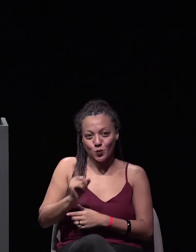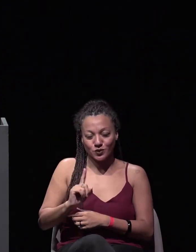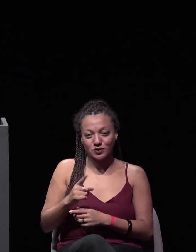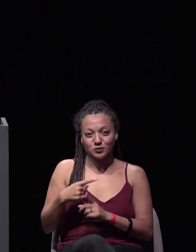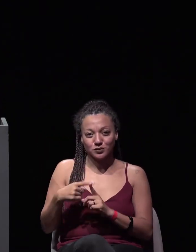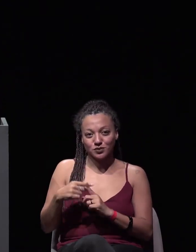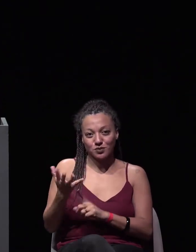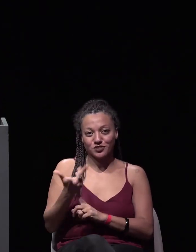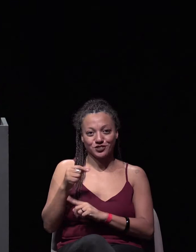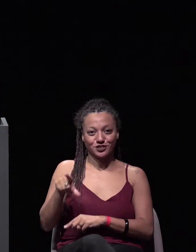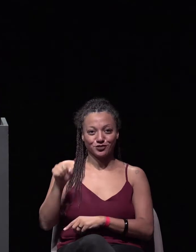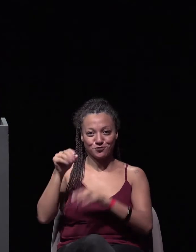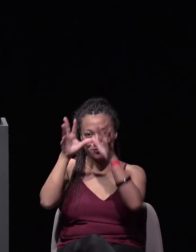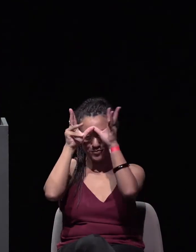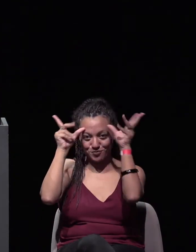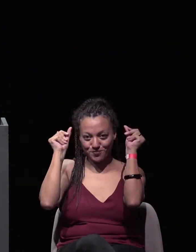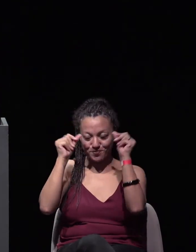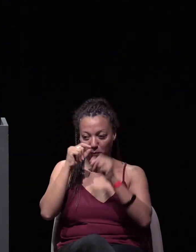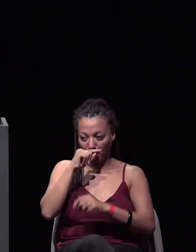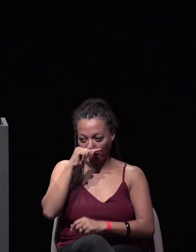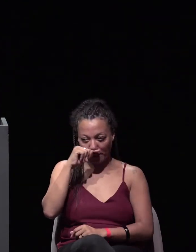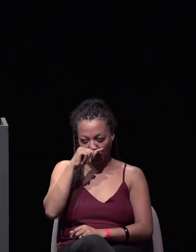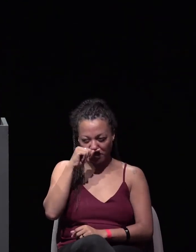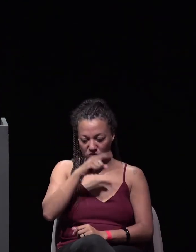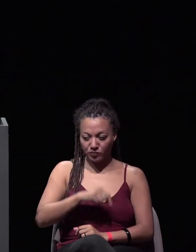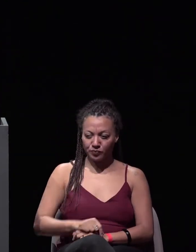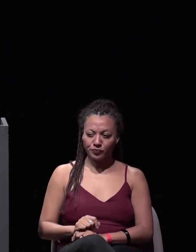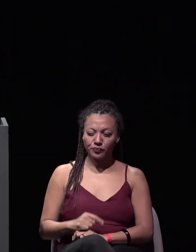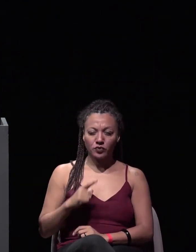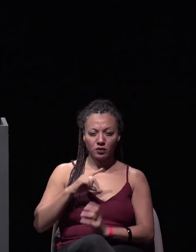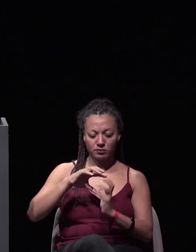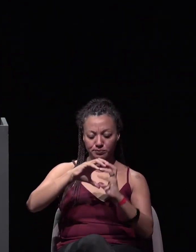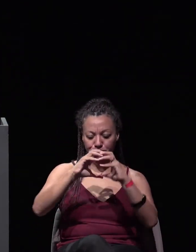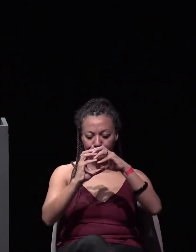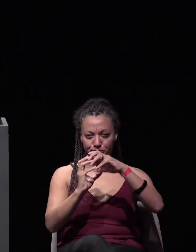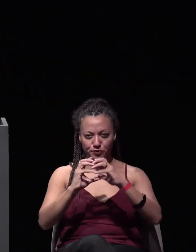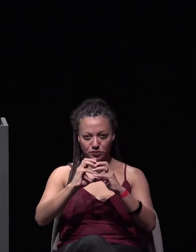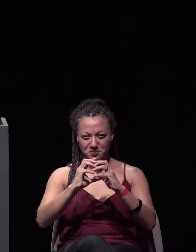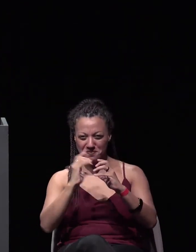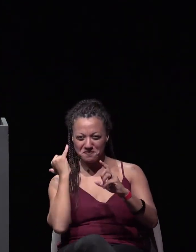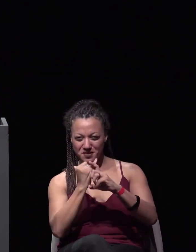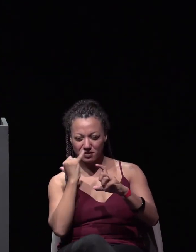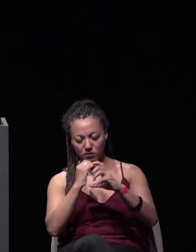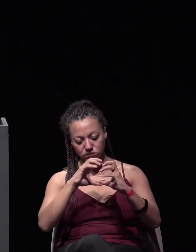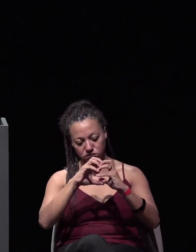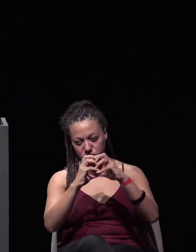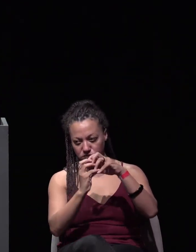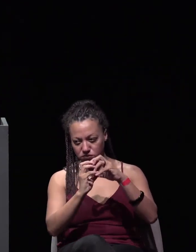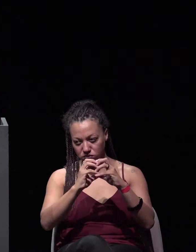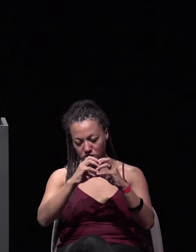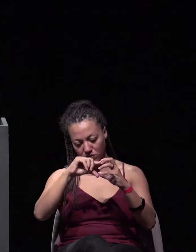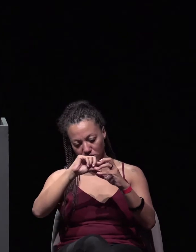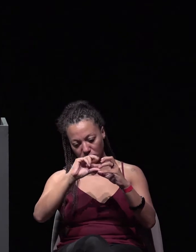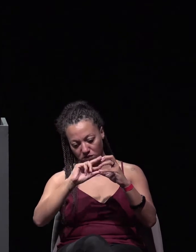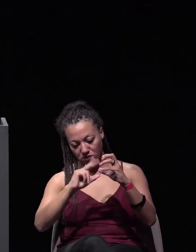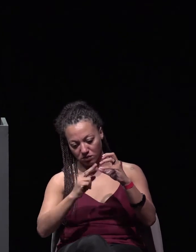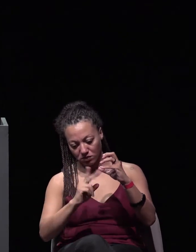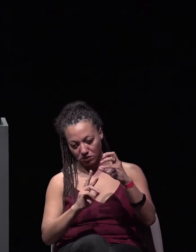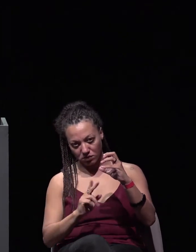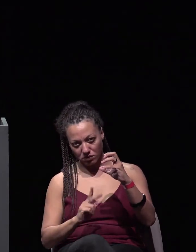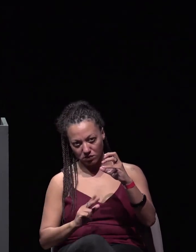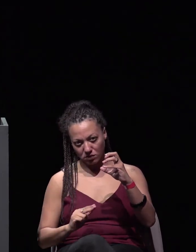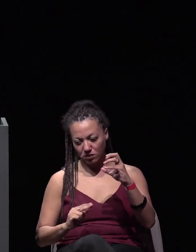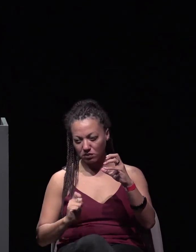ela. E a gente consegue observar essa forma metálica circular, observamos uma forma aguda,